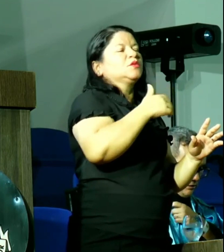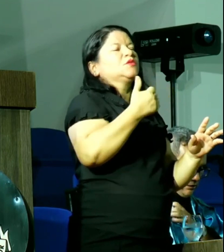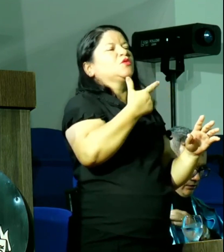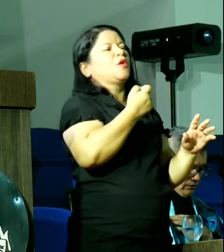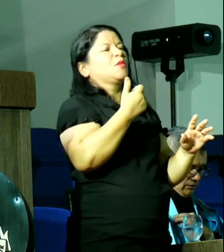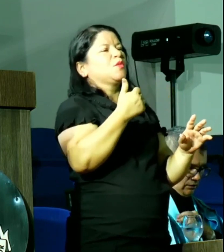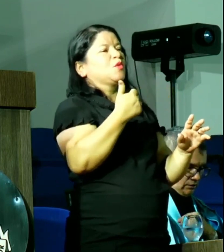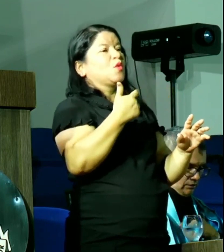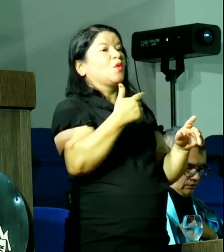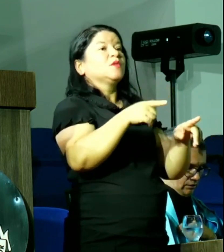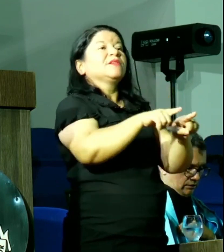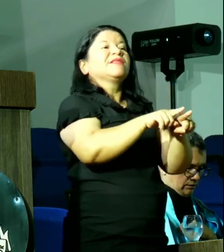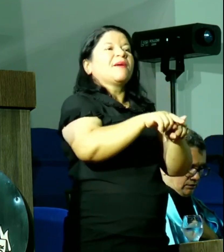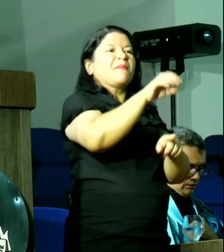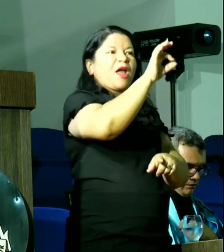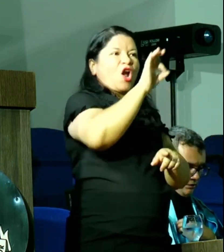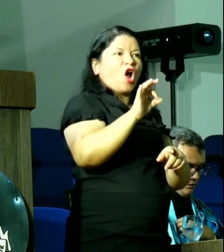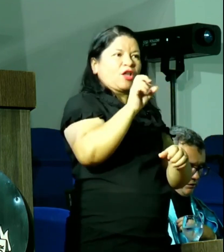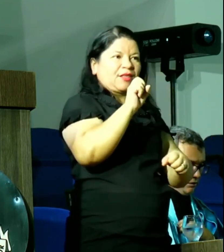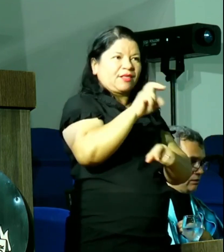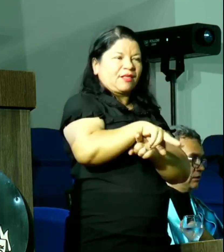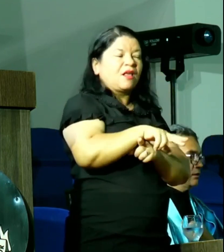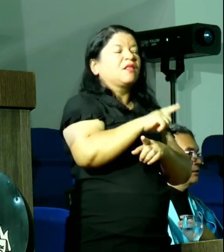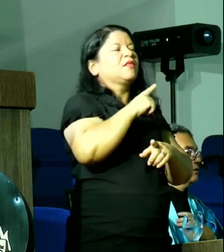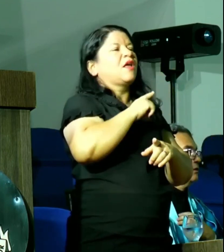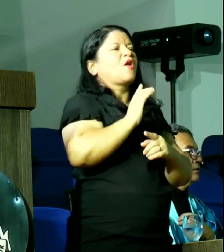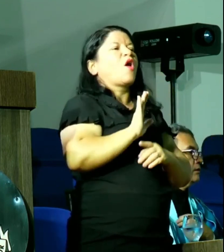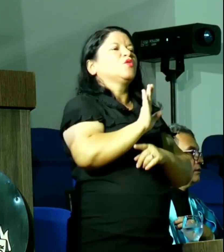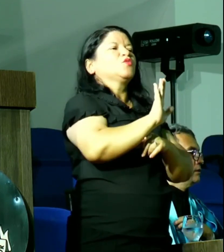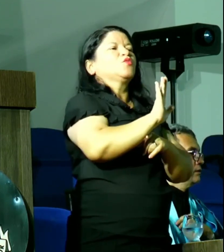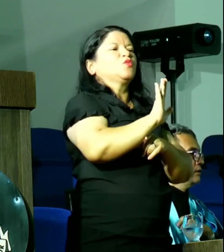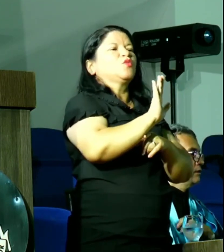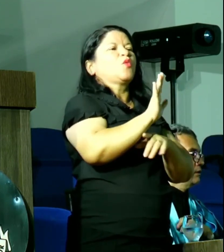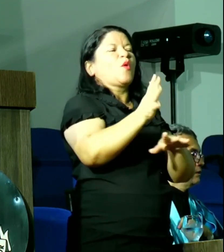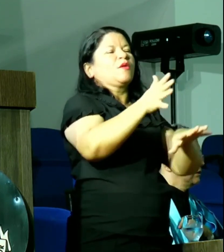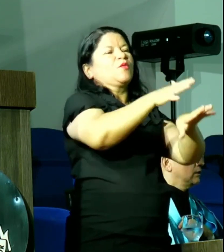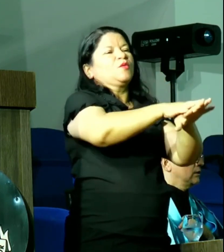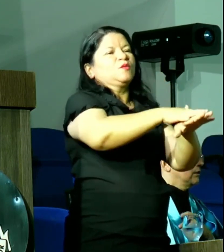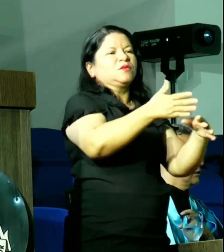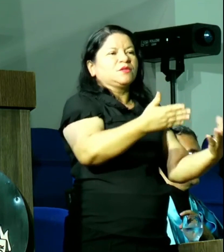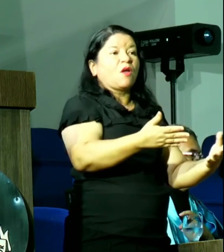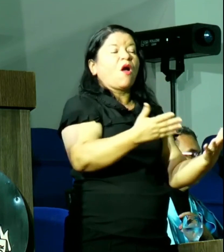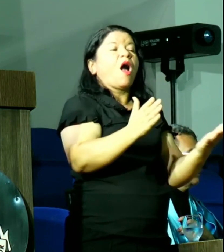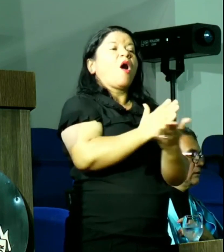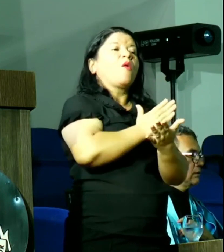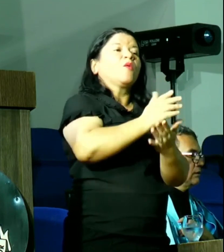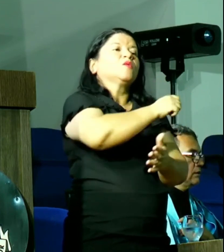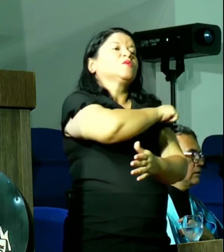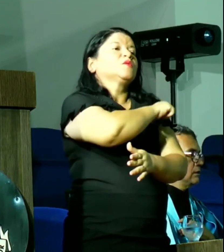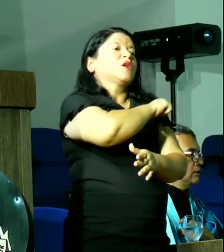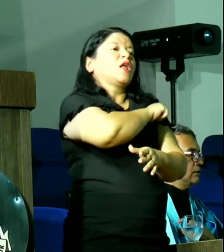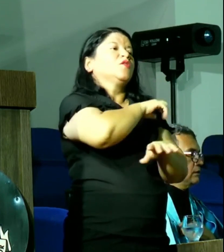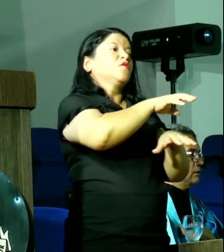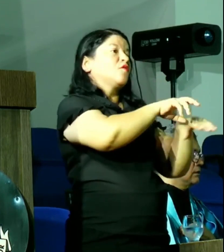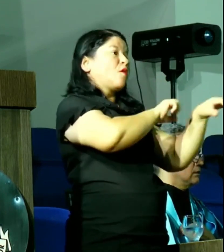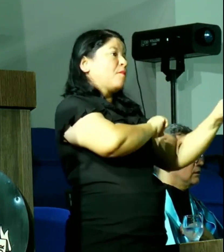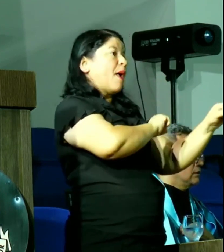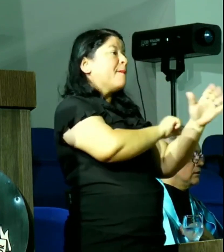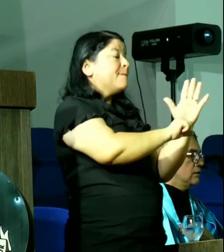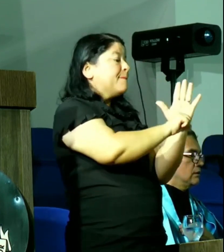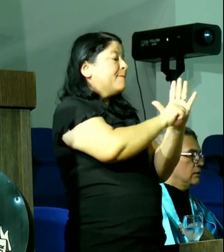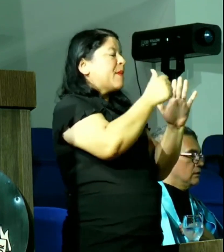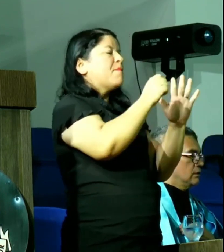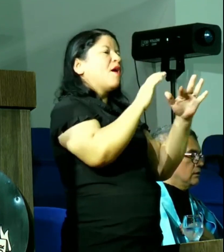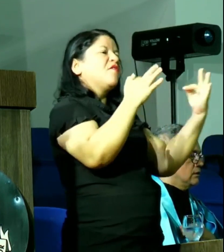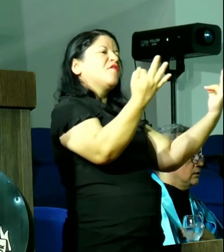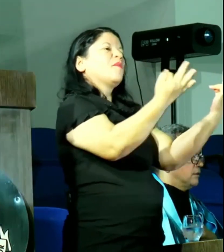passo decisivo no sentido de direcionar a universidade para a inclusão. Alguns alunos formandos foram os primeiros de suas